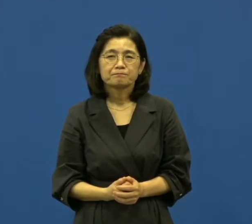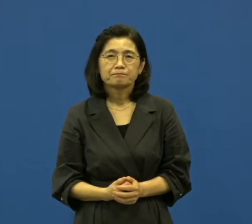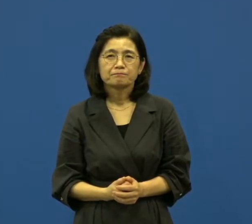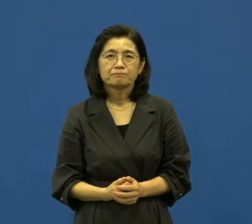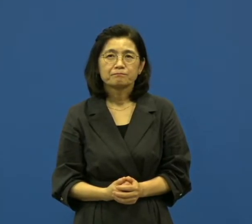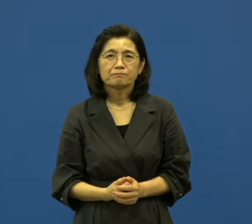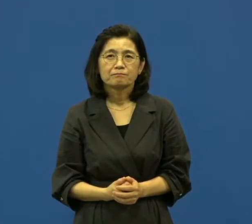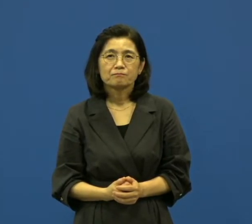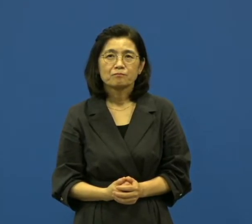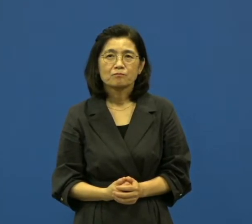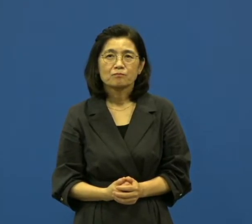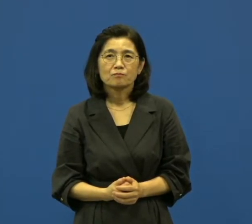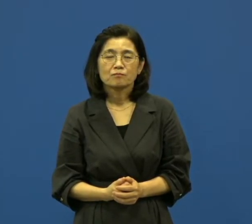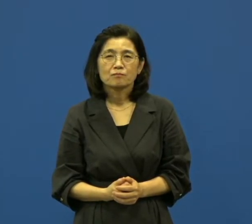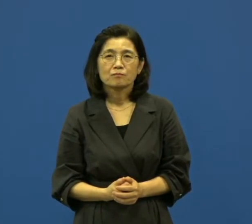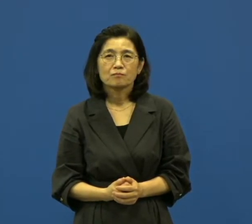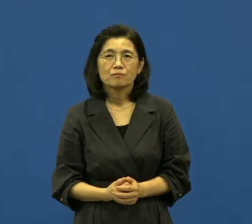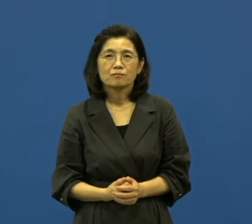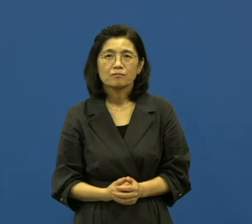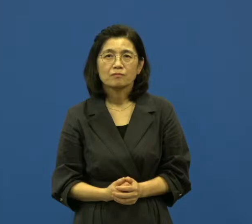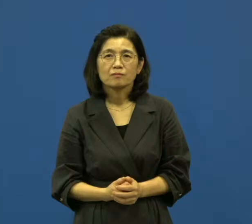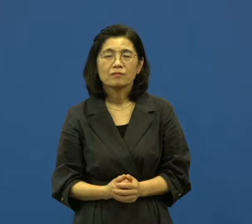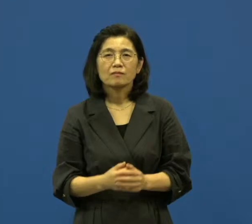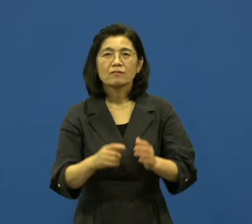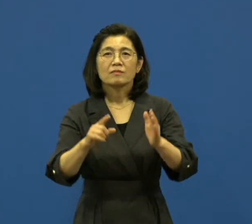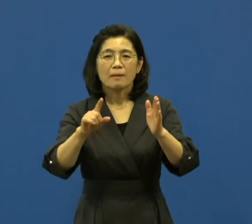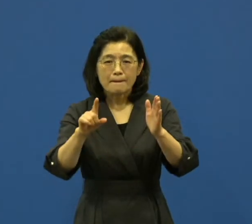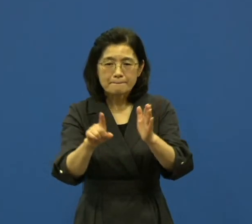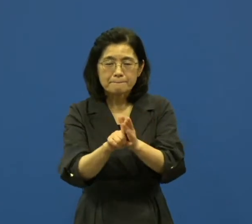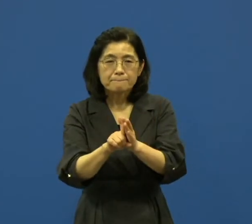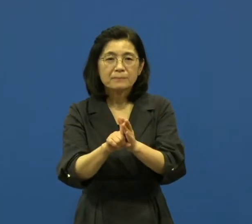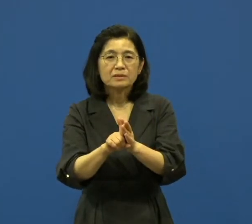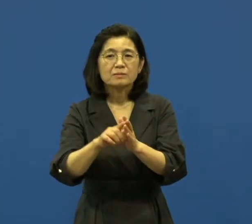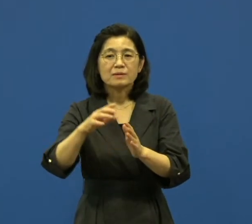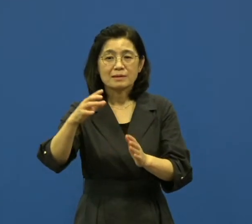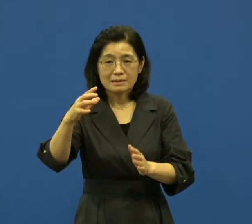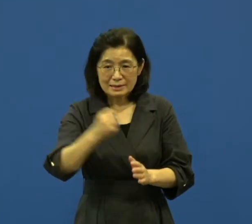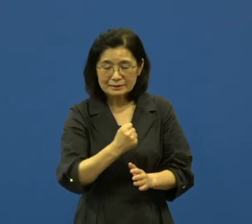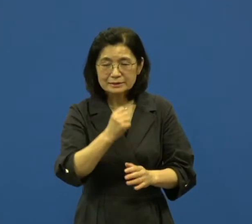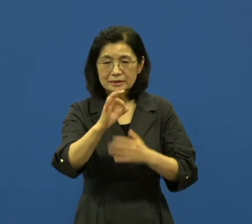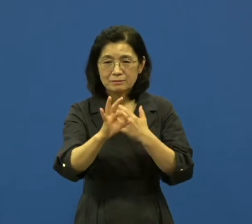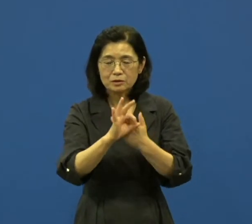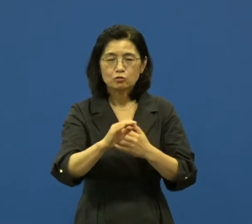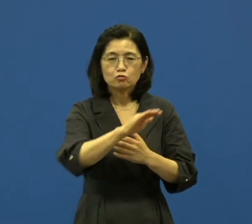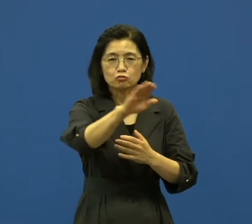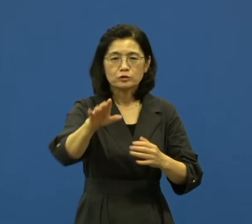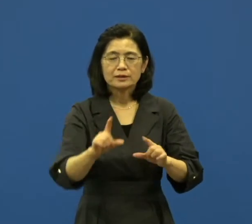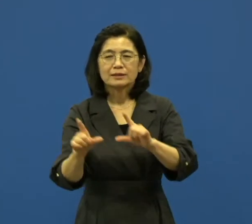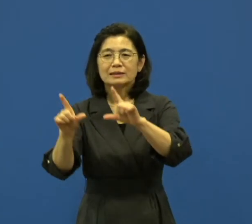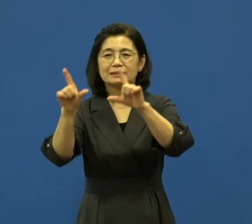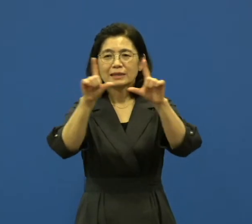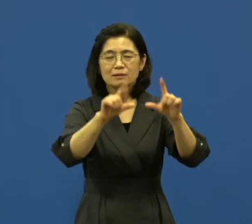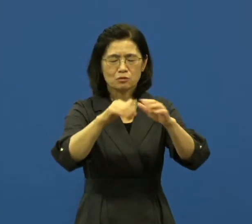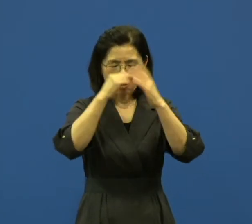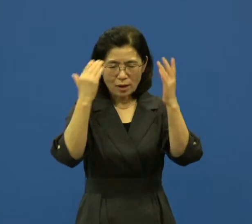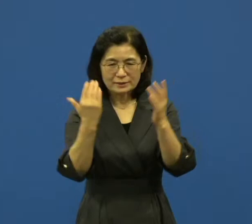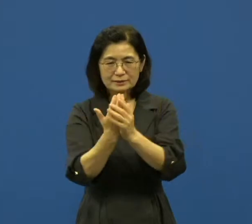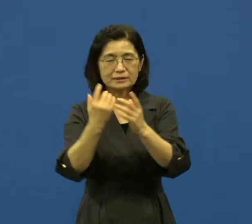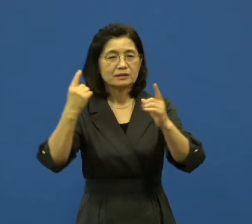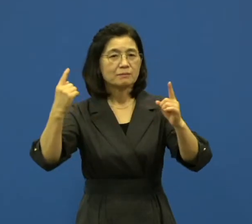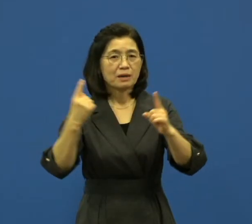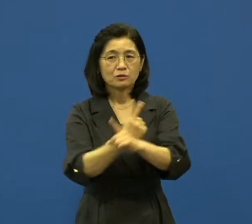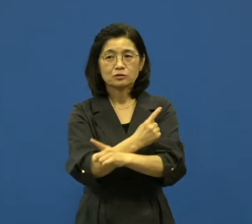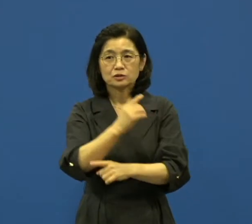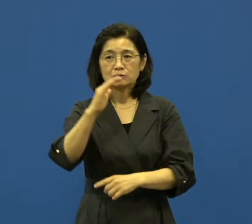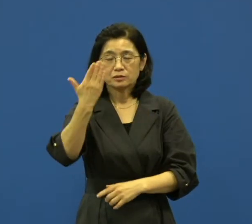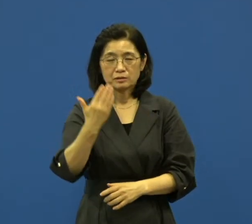그러니 어찌 여러분 우리의 삶을 바꾸지 않을 수가 있겠습니까? 믿음이 우리의 삶을 완전히 바꿔놓는 것입니다.